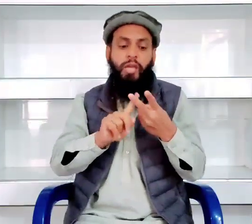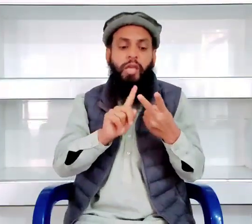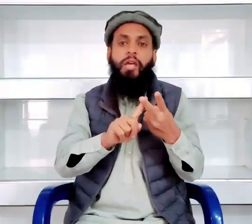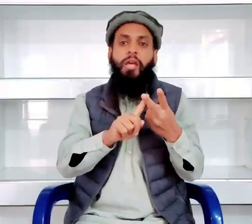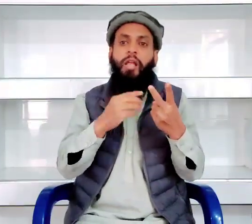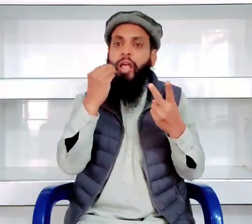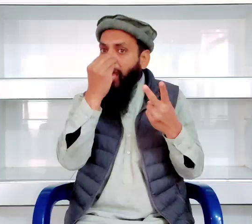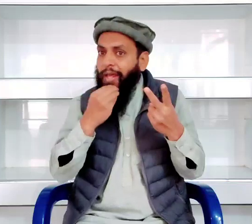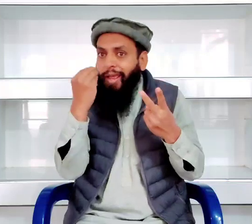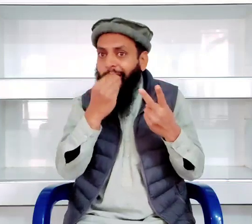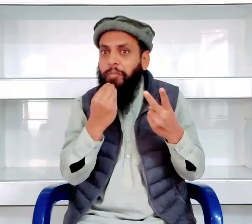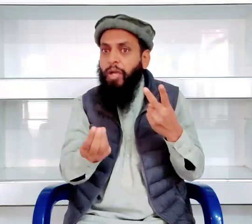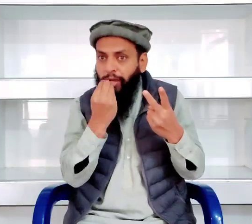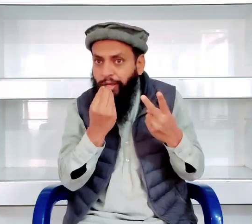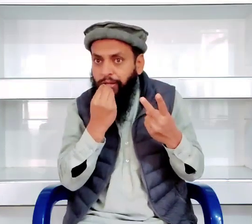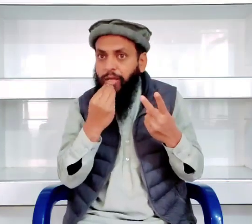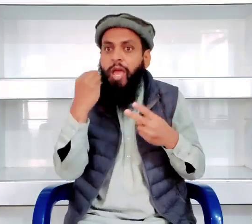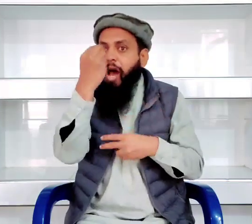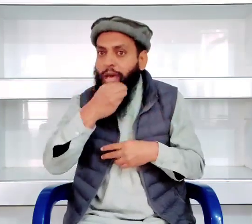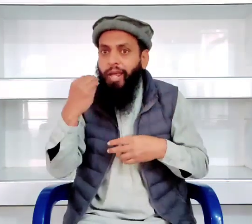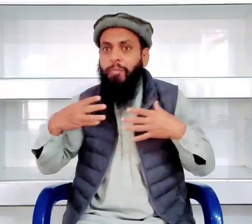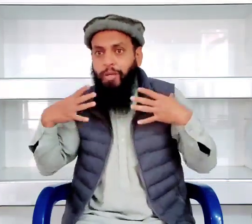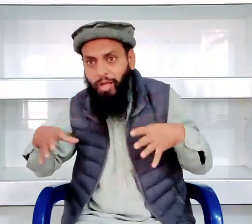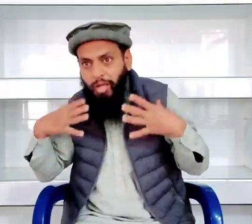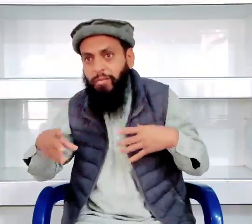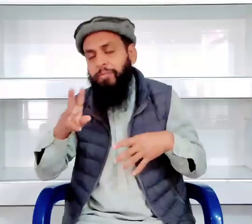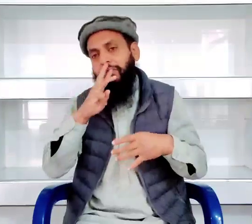گزشتہ کئی خود باتوں دعاؤں میں آپ حضرات کے سامنے